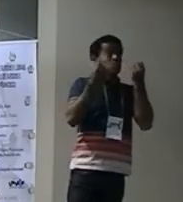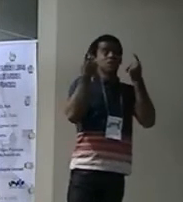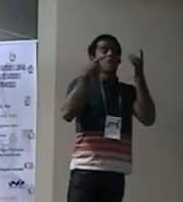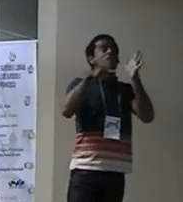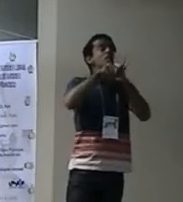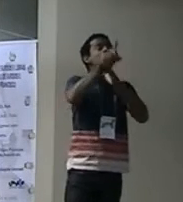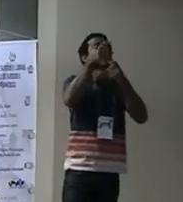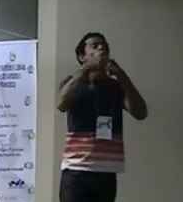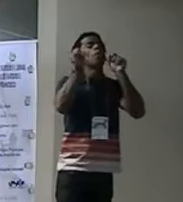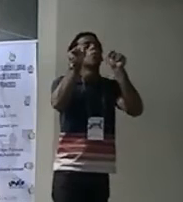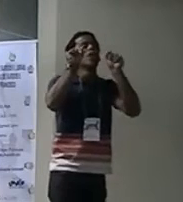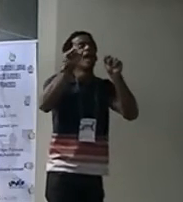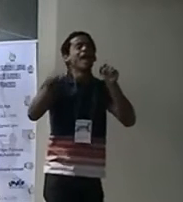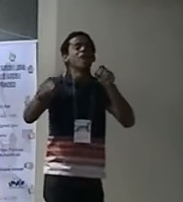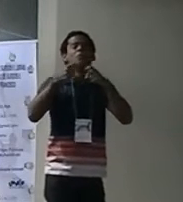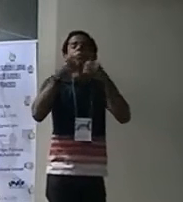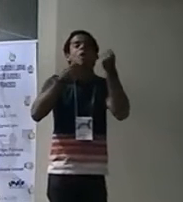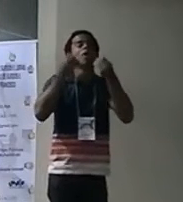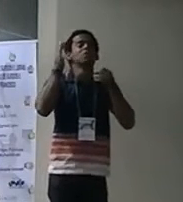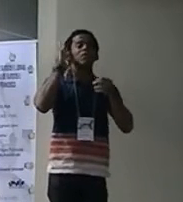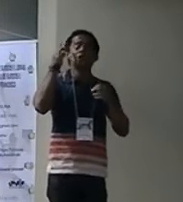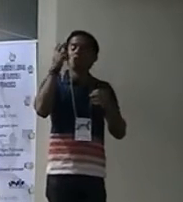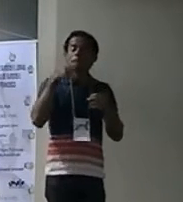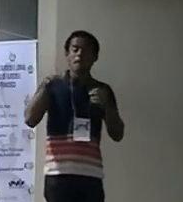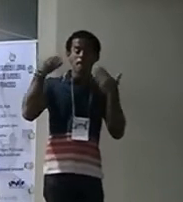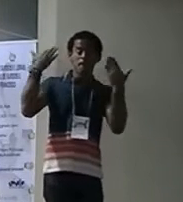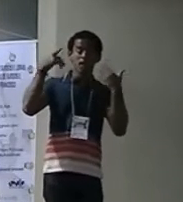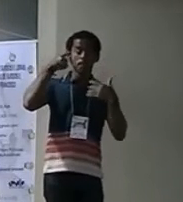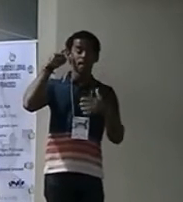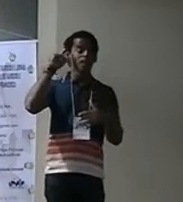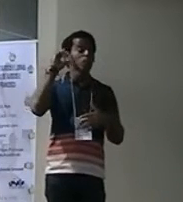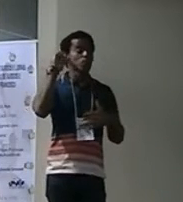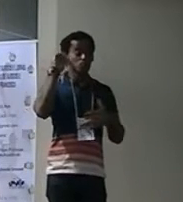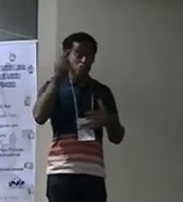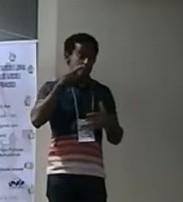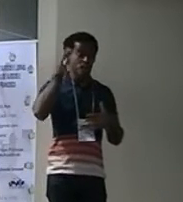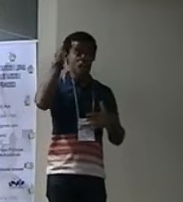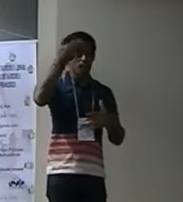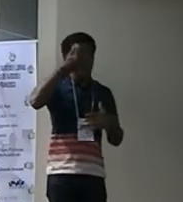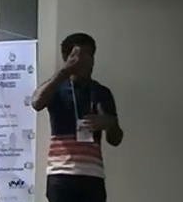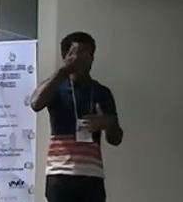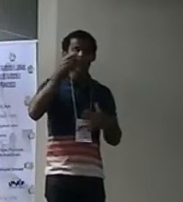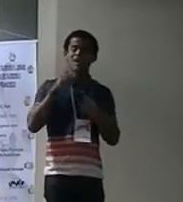Será que ficou cego também? Surdo cego?